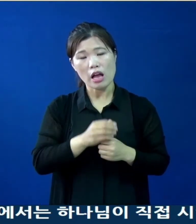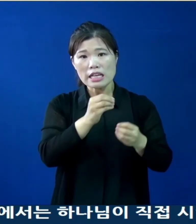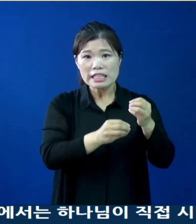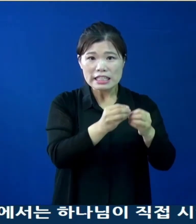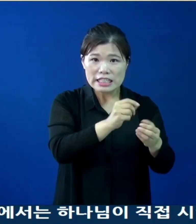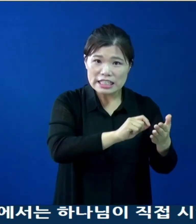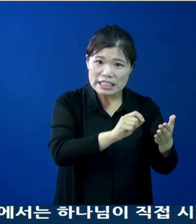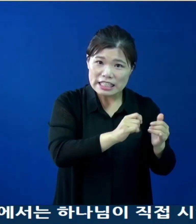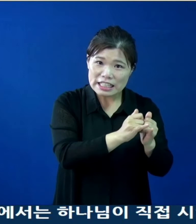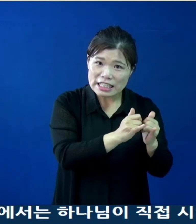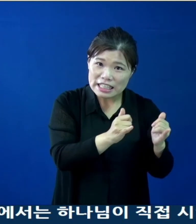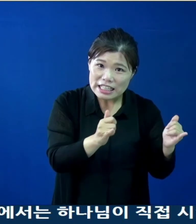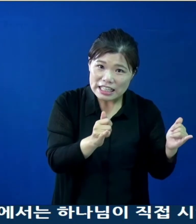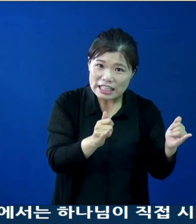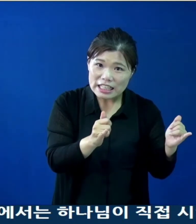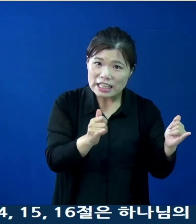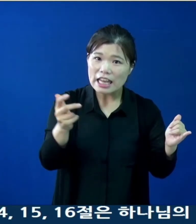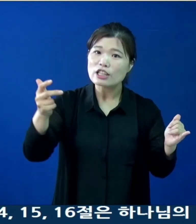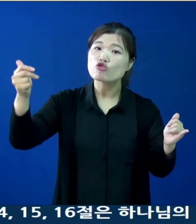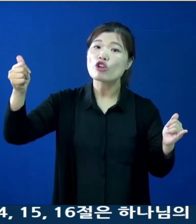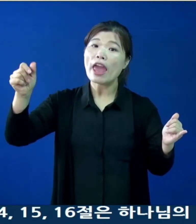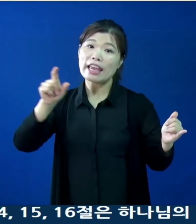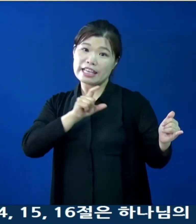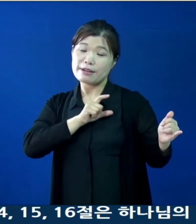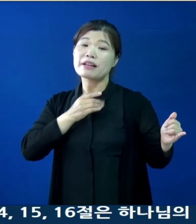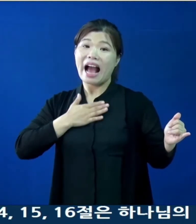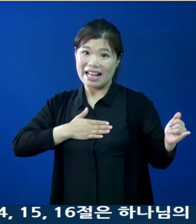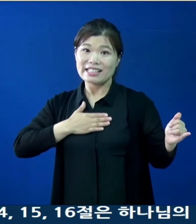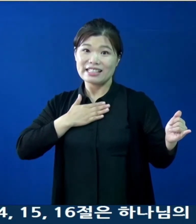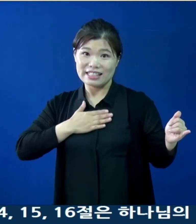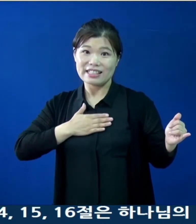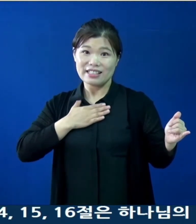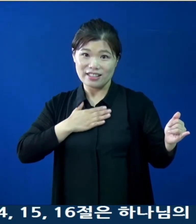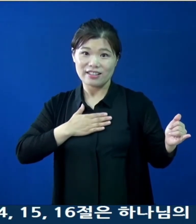시인이 내 이름을 안즉 내가